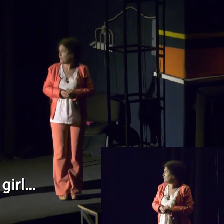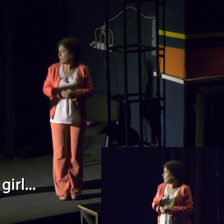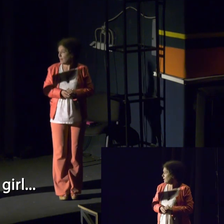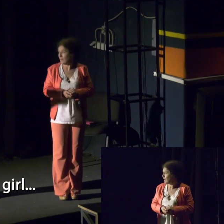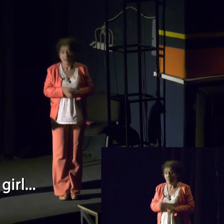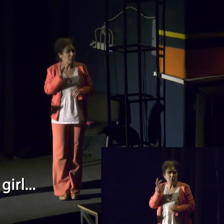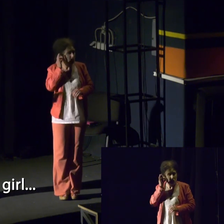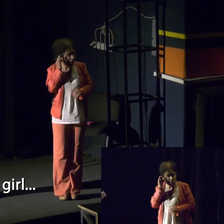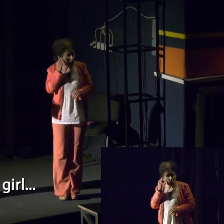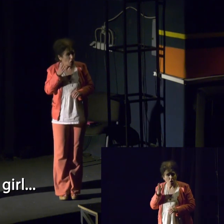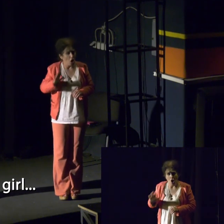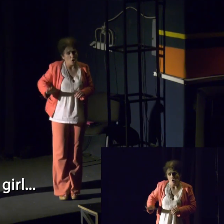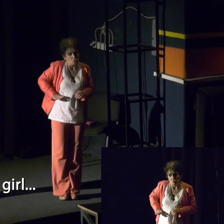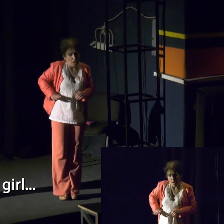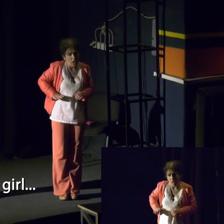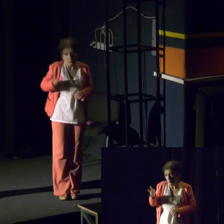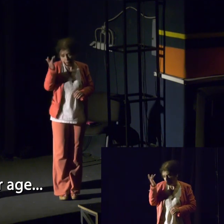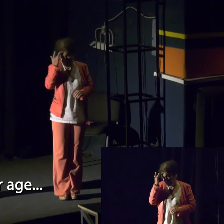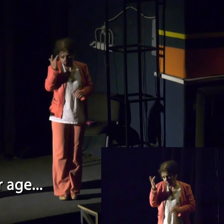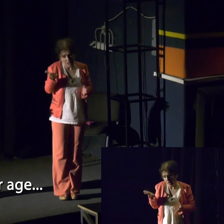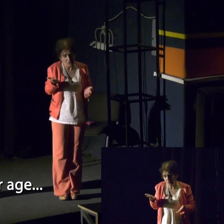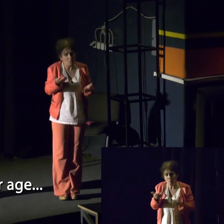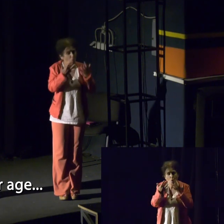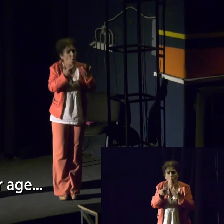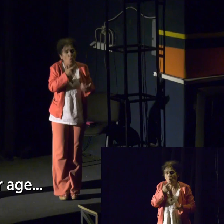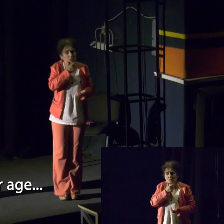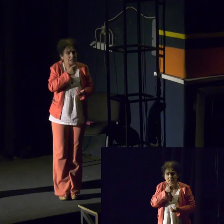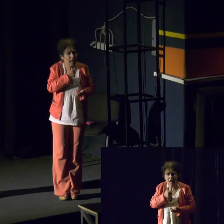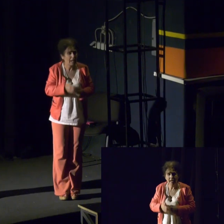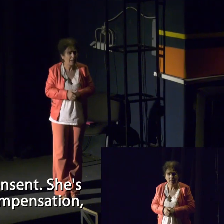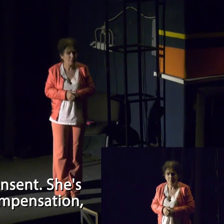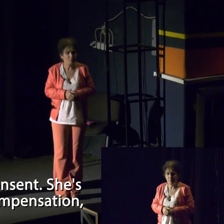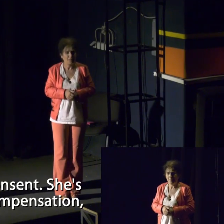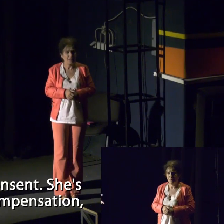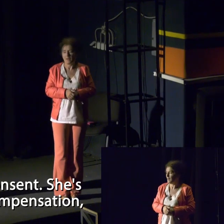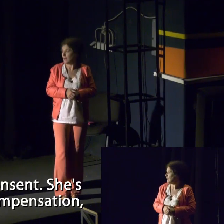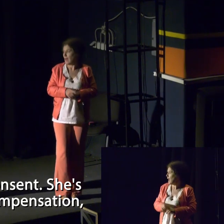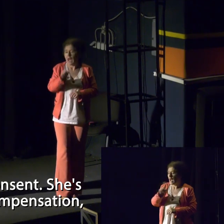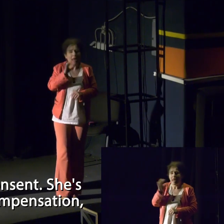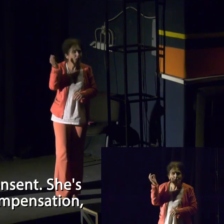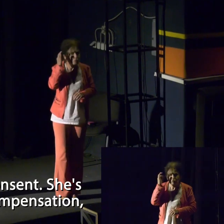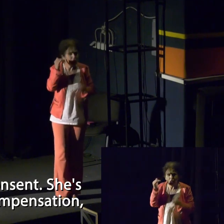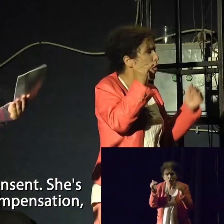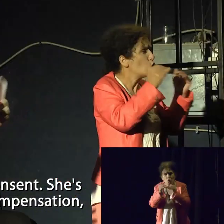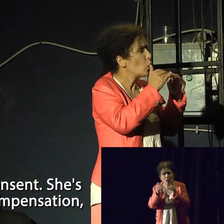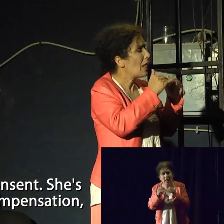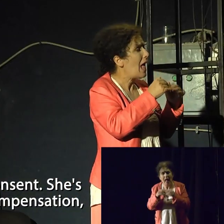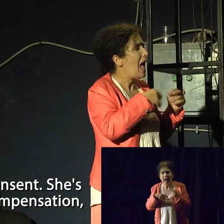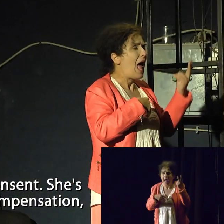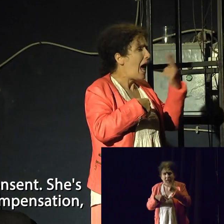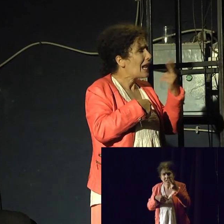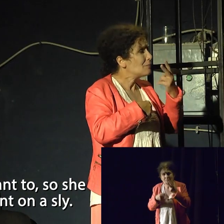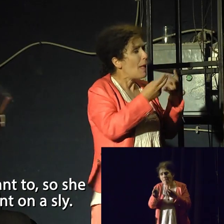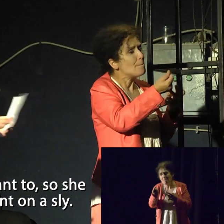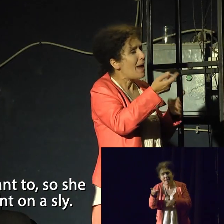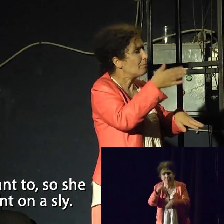Жена, девојка, што и да е, не знам колку е стара, не слушнала за согласност, дознала дека пари се